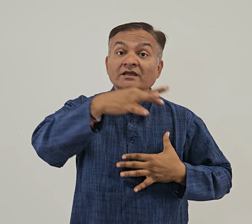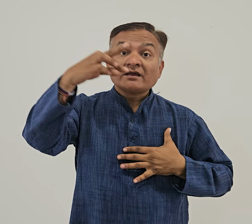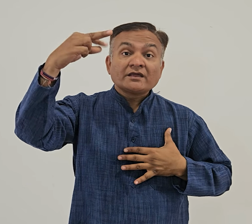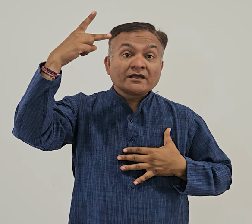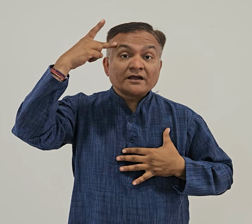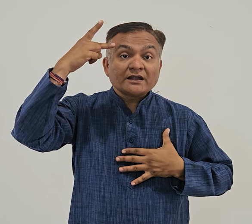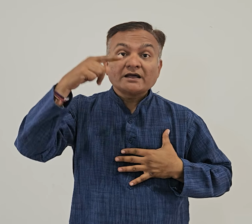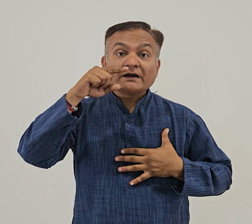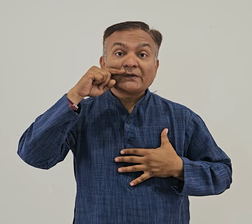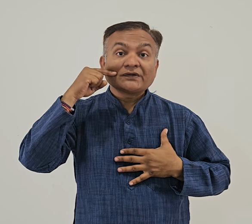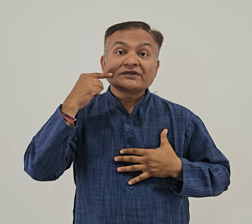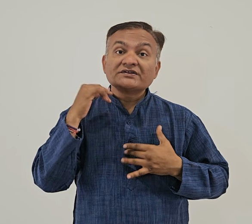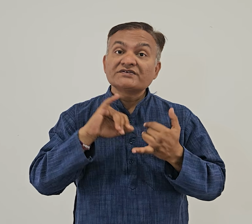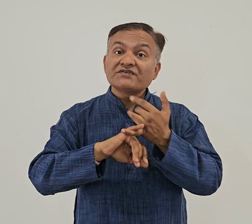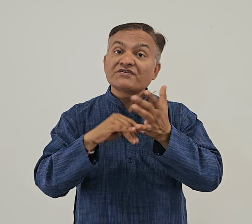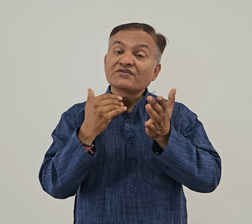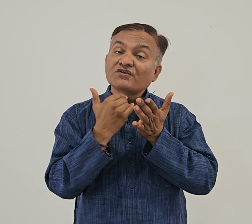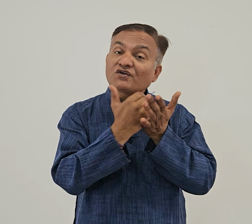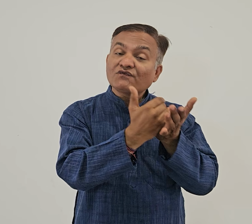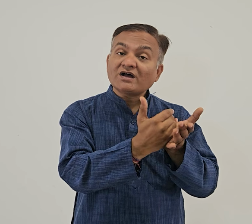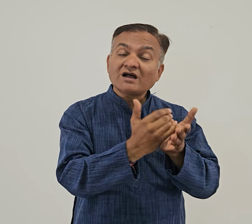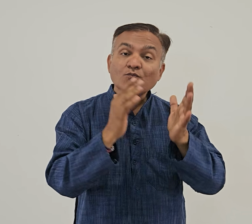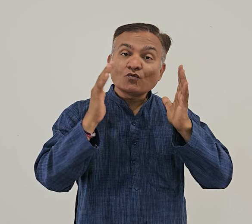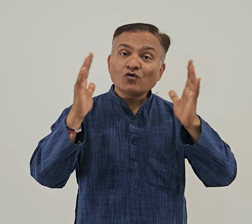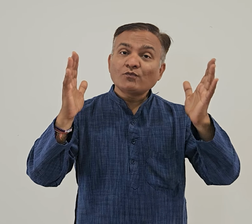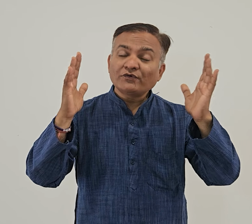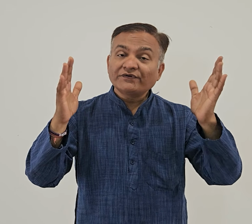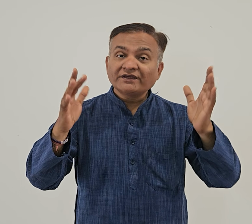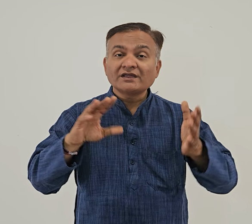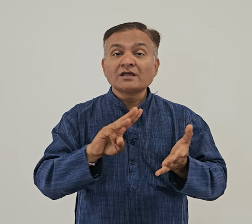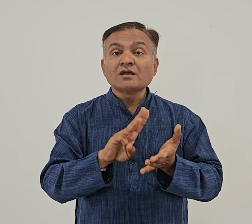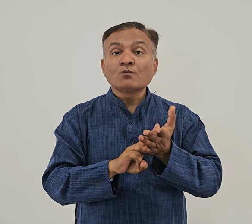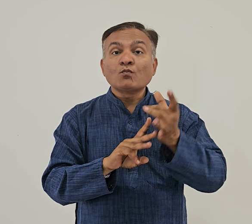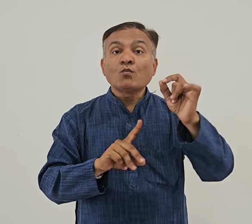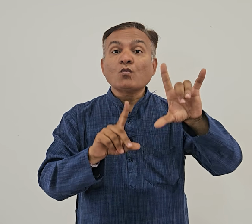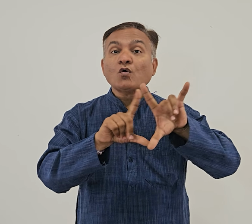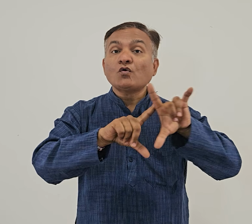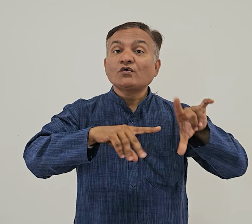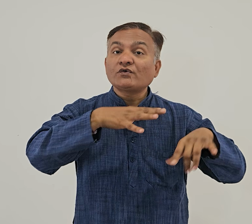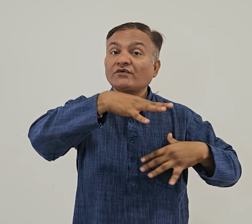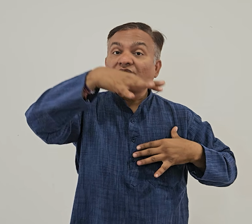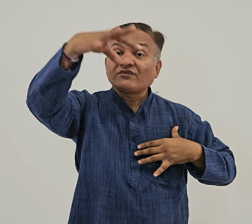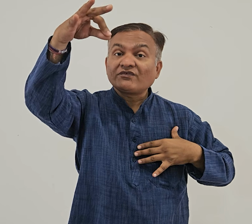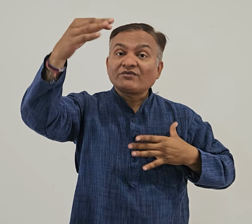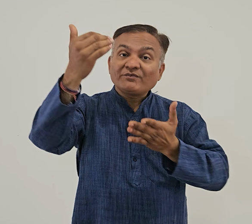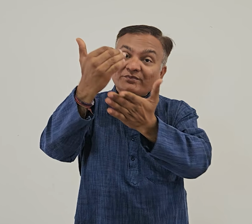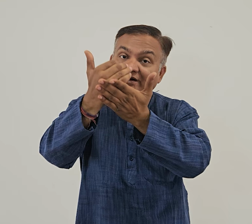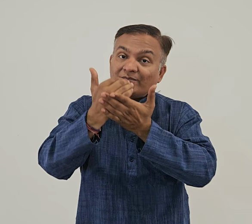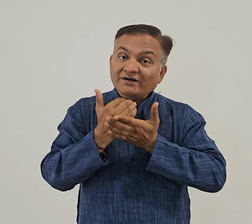છે. બહુ જ મોટી મોક્ષ ફળ મળે એને તો. શું સંસારનું તો મળે, એનું મોક્ષે મળે.